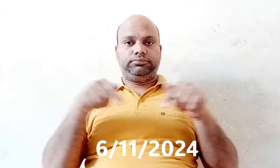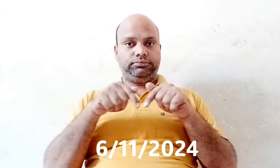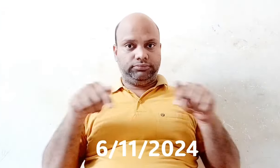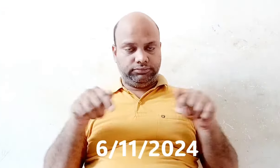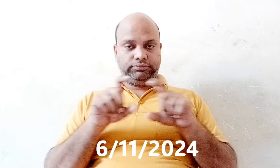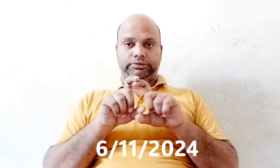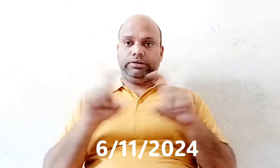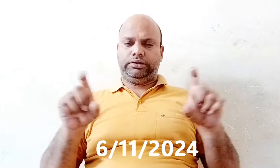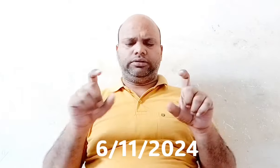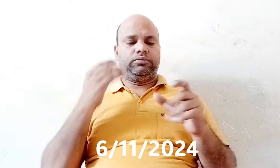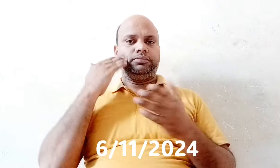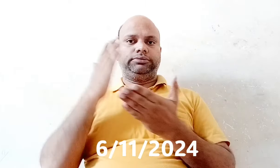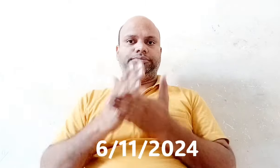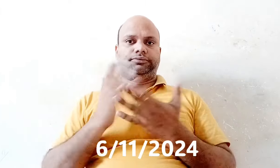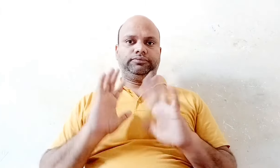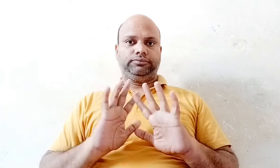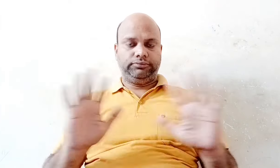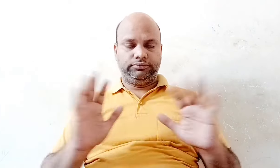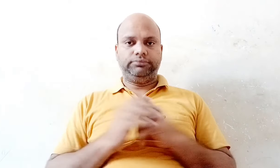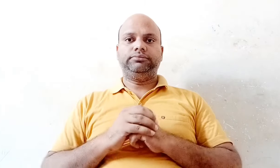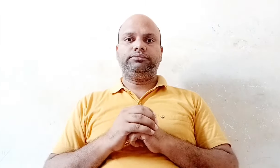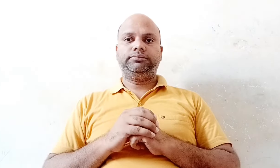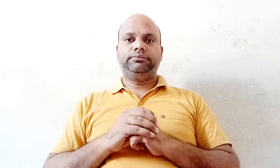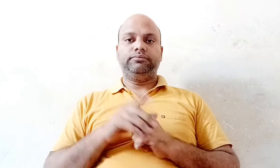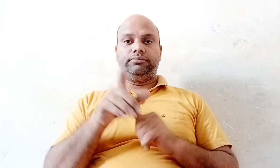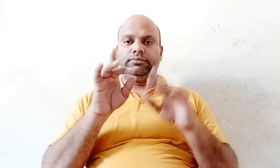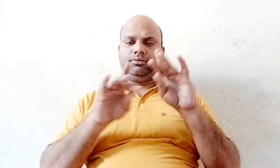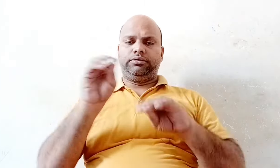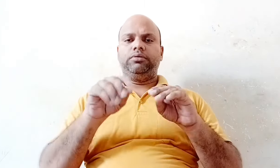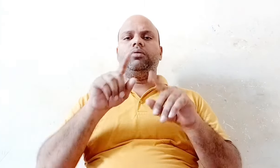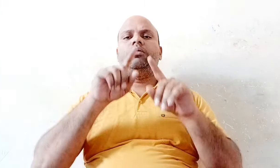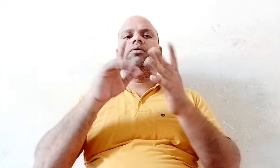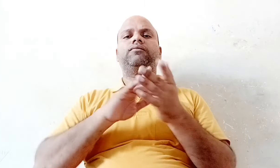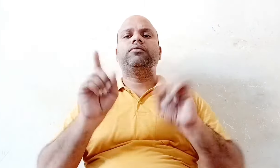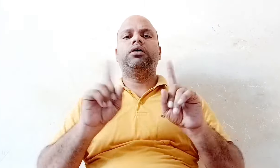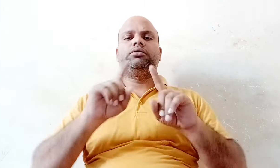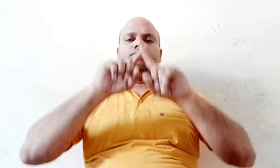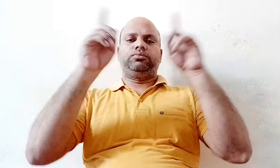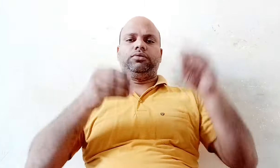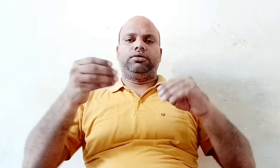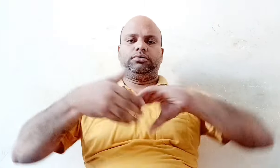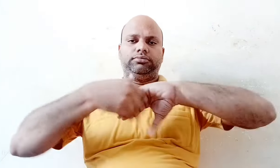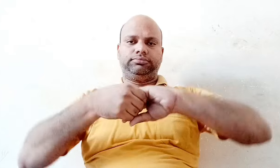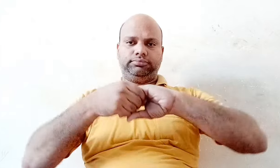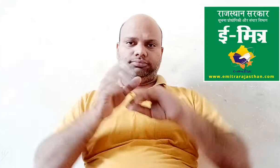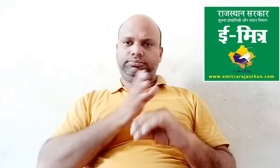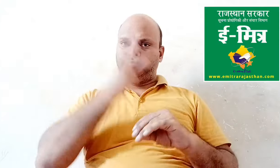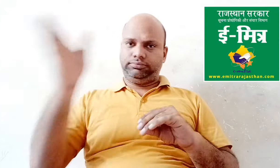किया जा सकता है। 1. Onalena Avedana Prakriya Vibhaga Vara Onalena Avedana Patra Online Application